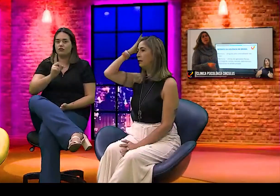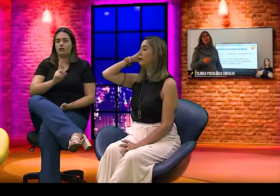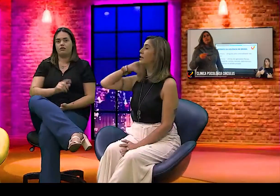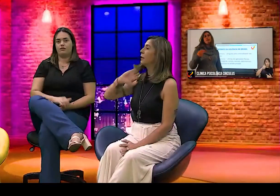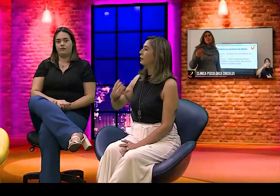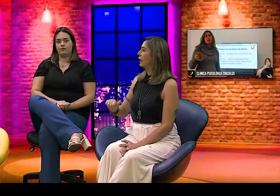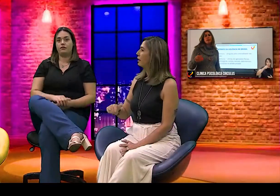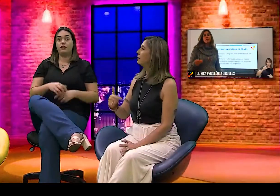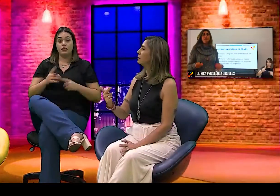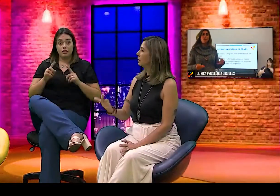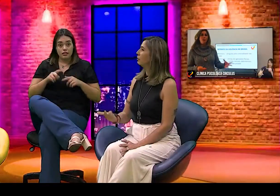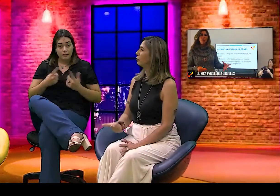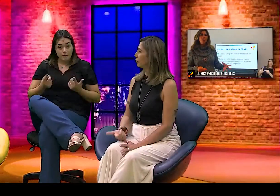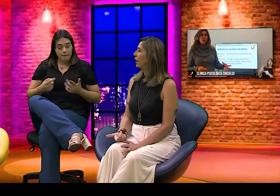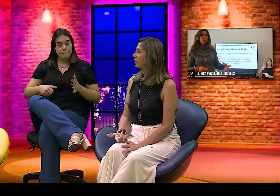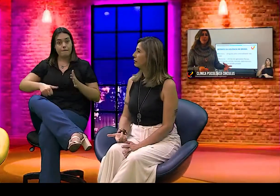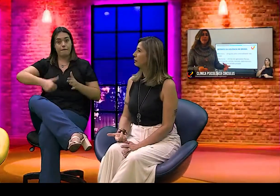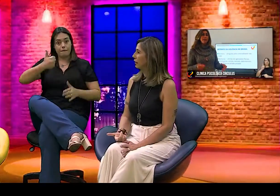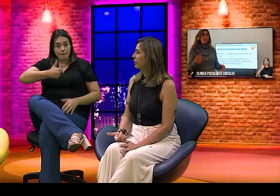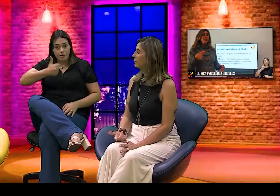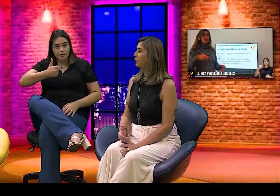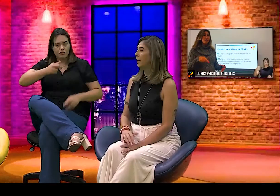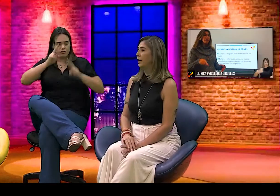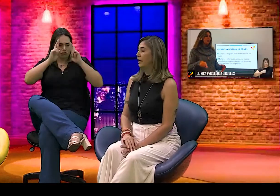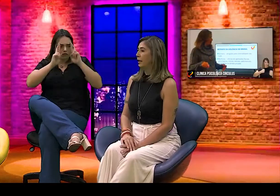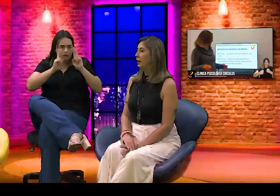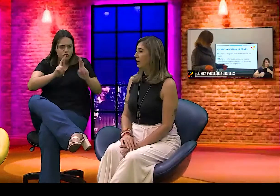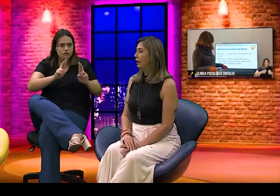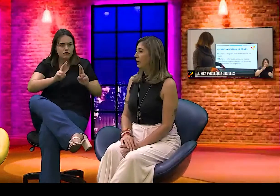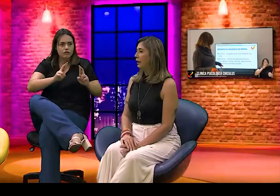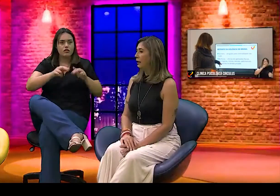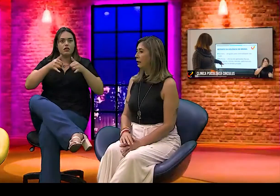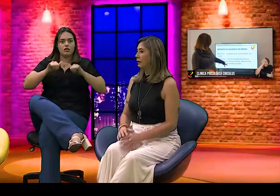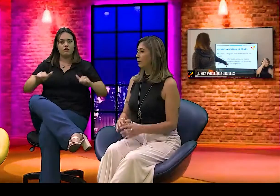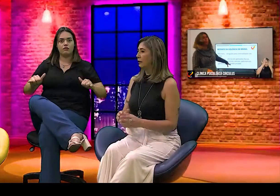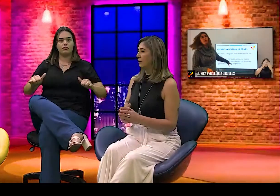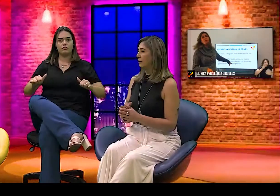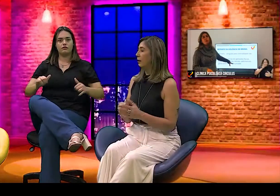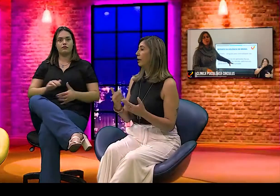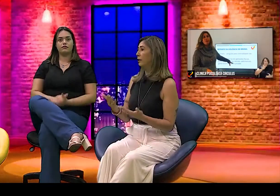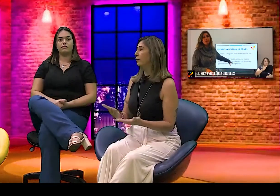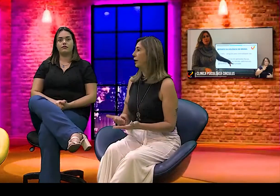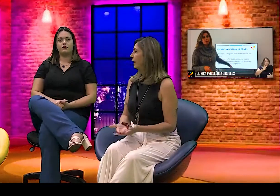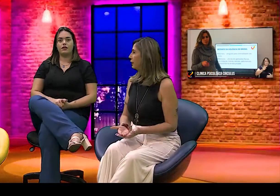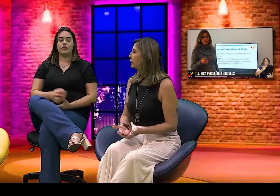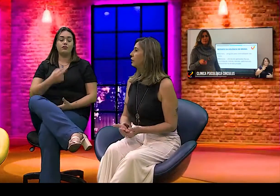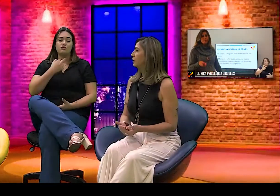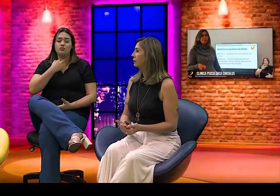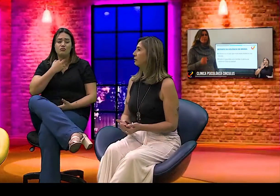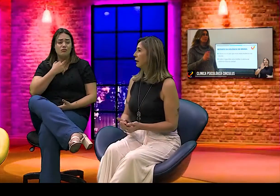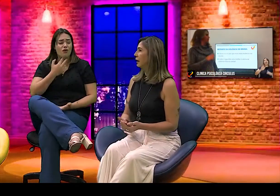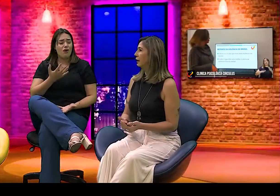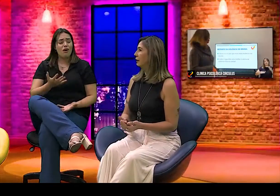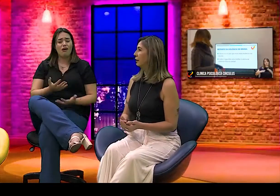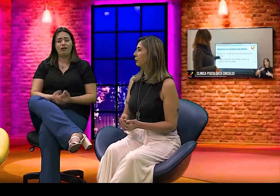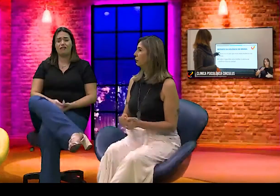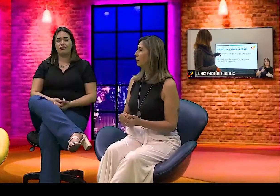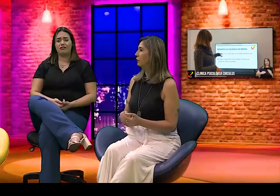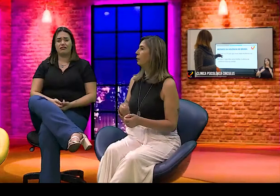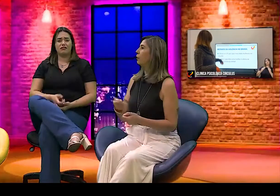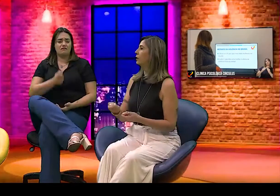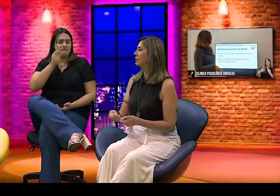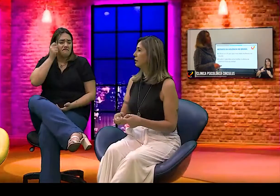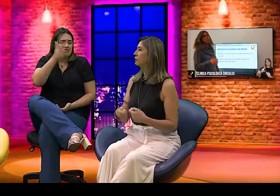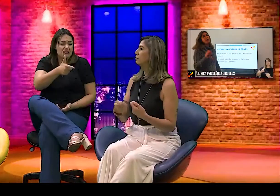assim, respeitar, se informar, né? E não bater de frente, né?